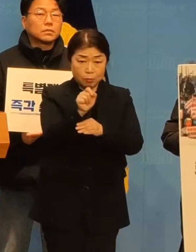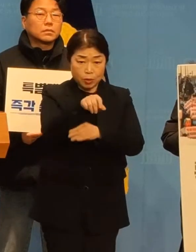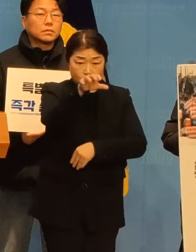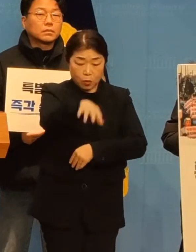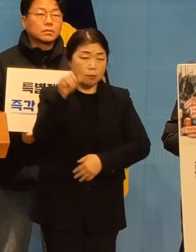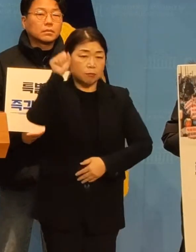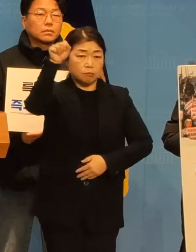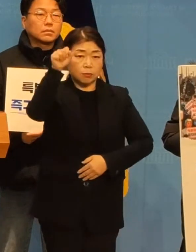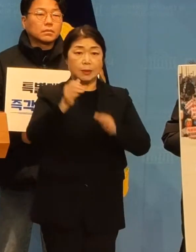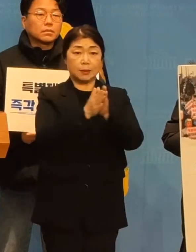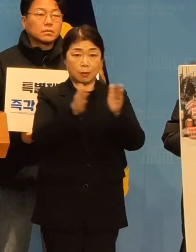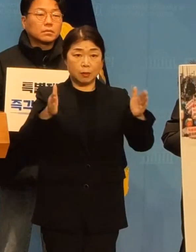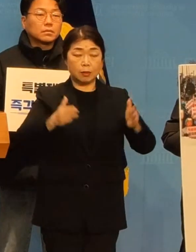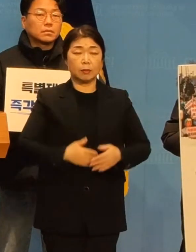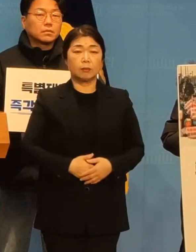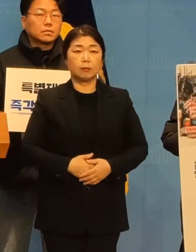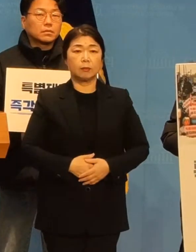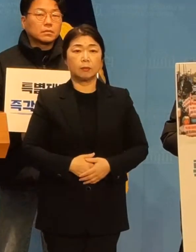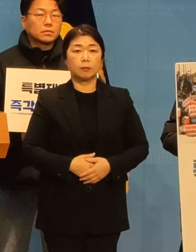시작한 것입니다.